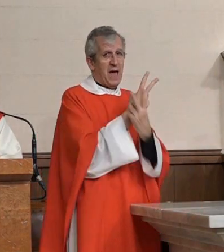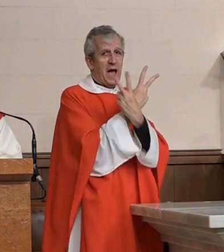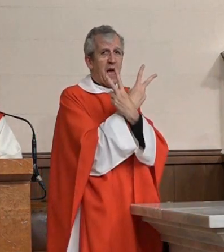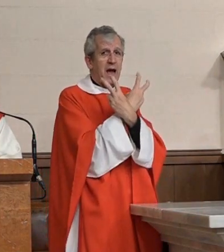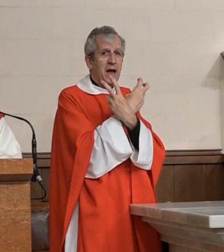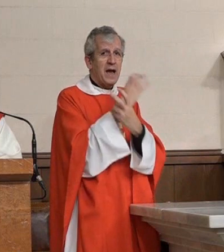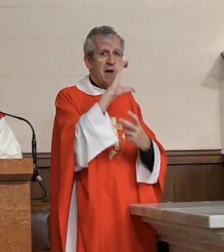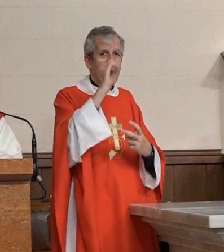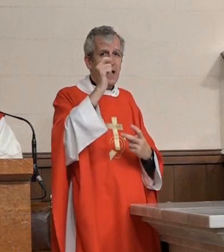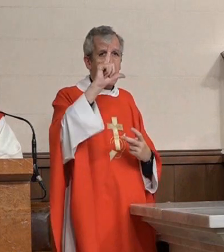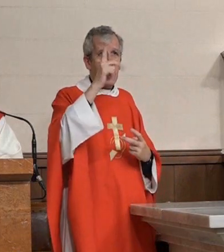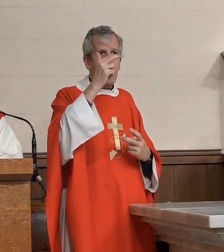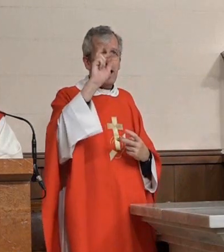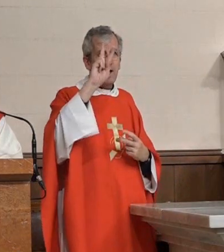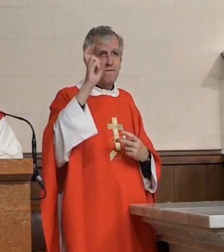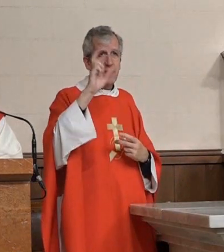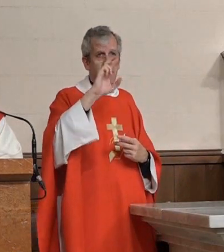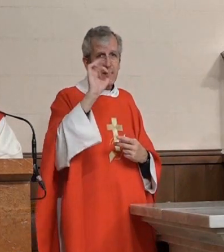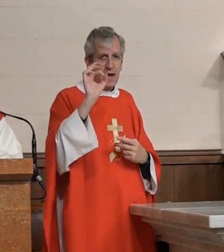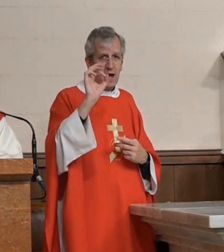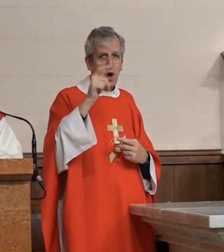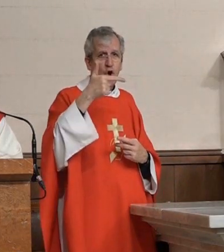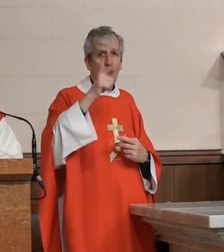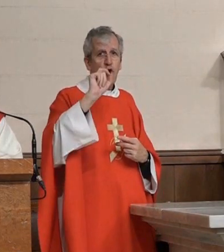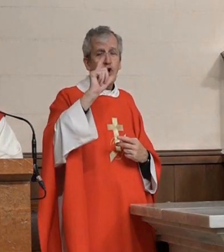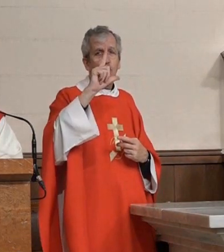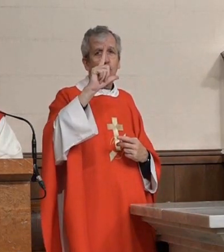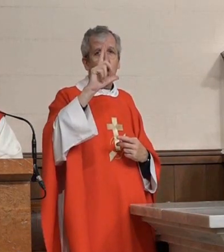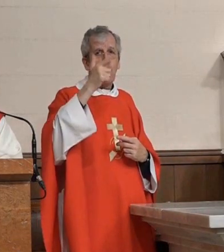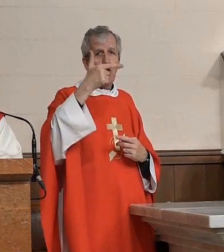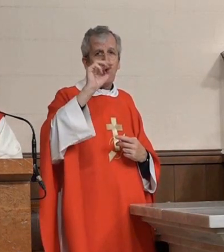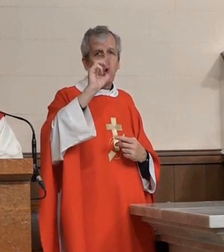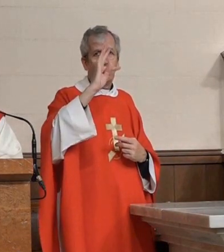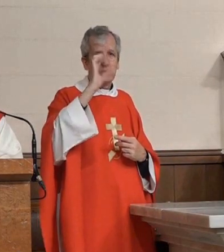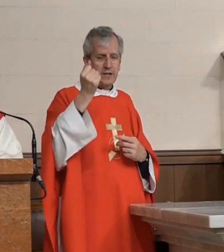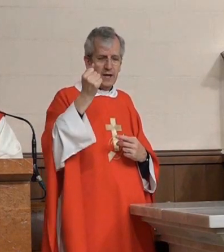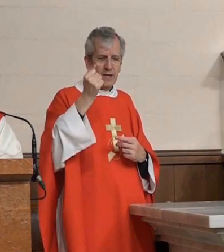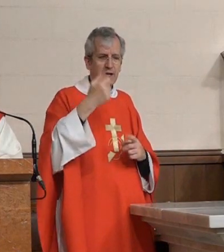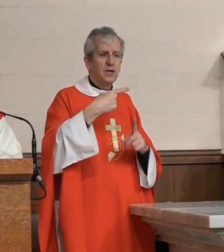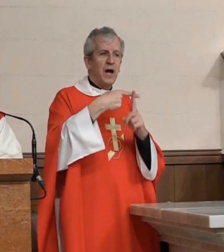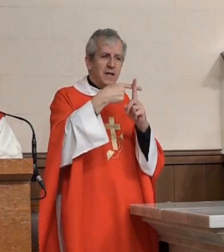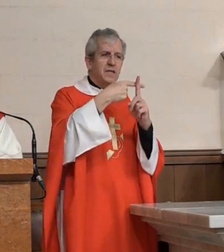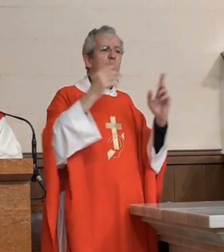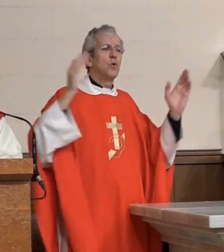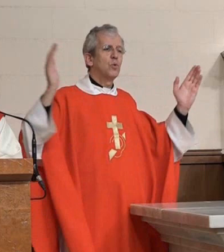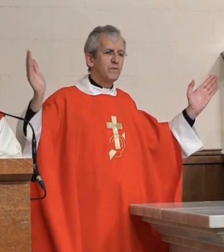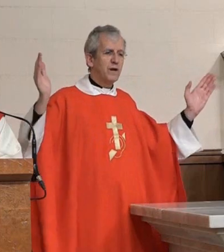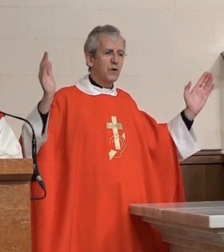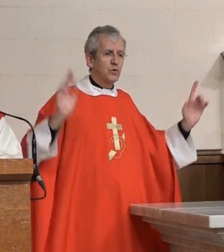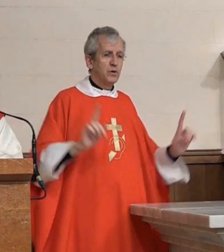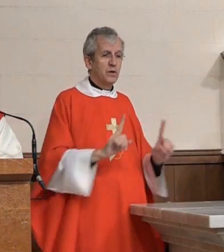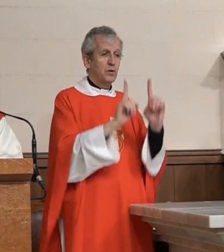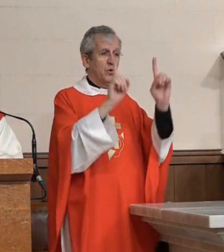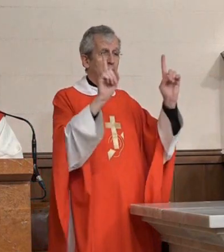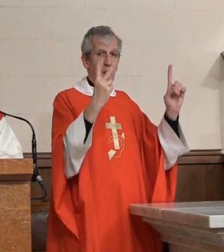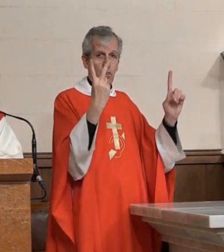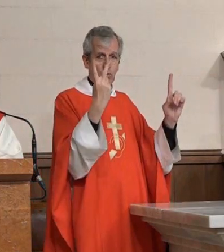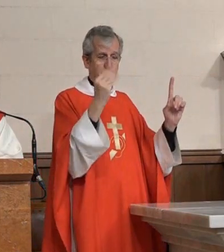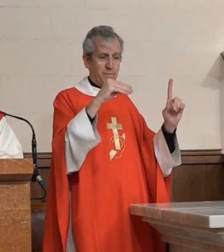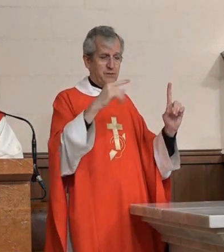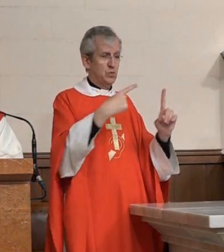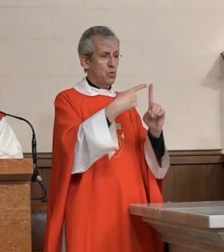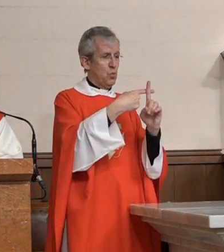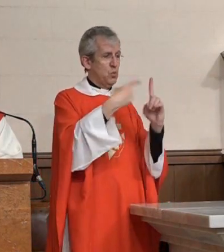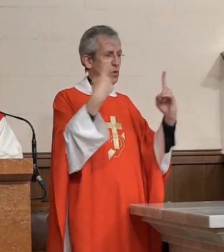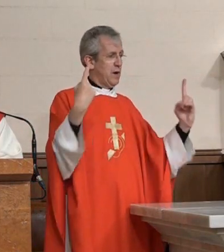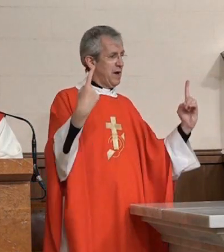dice Gólgota, donde lo crucificaron, y con él a otros dos, uno a cada lado y